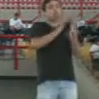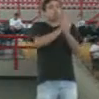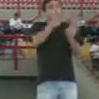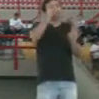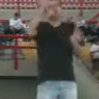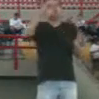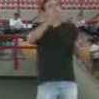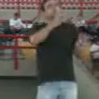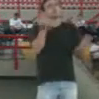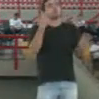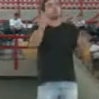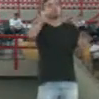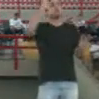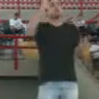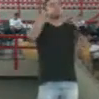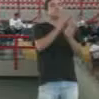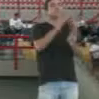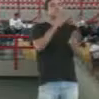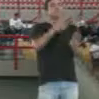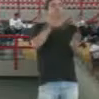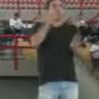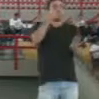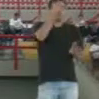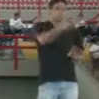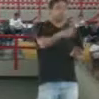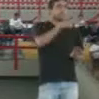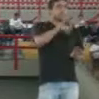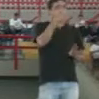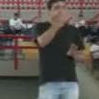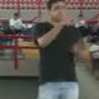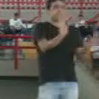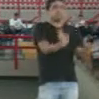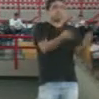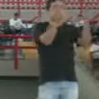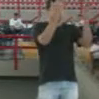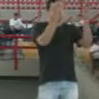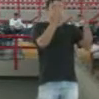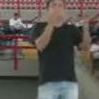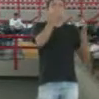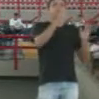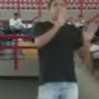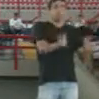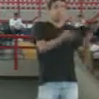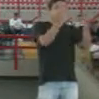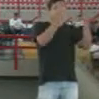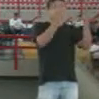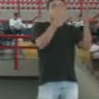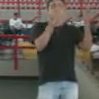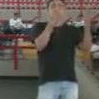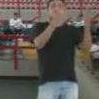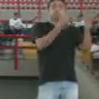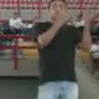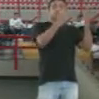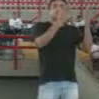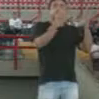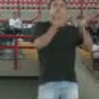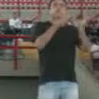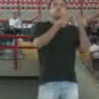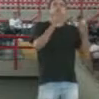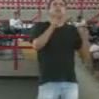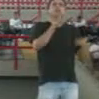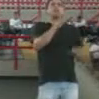morte. Principalmente porque está falando de uma festa. Está falando de uma festa. Como é que